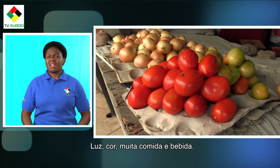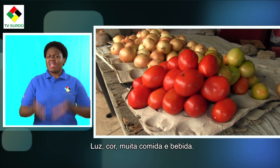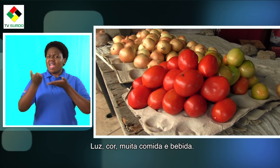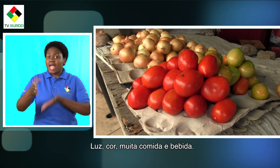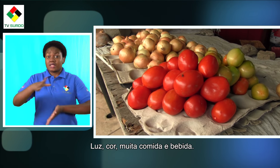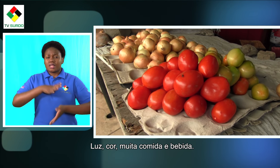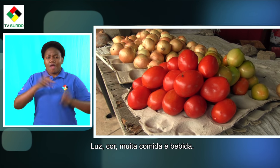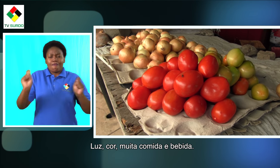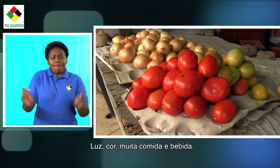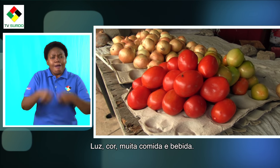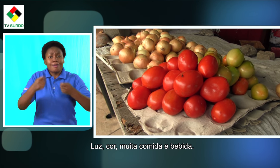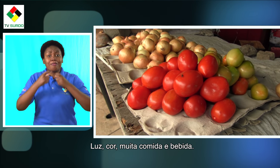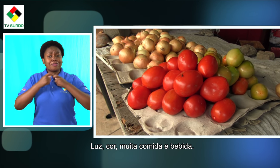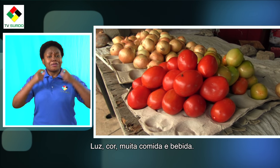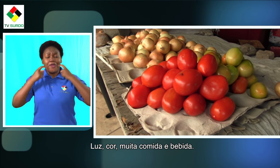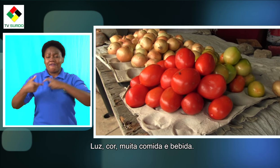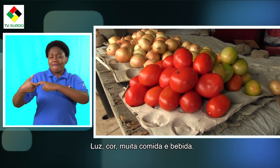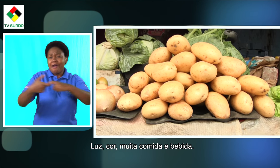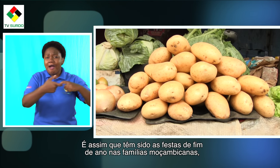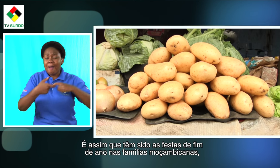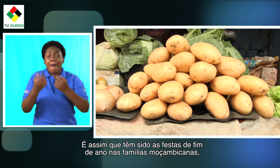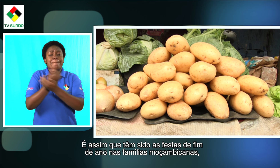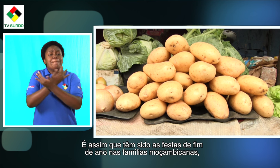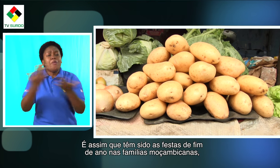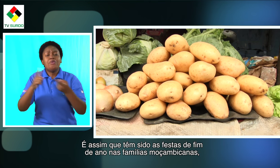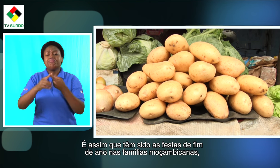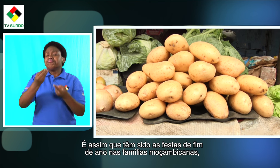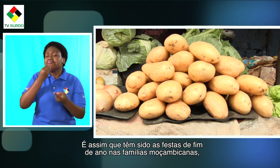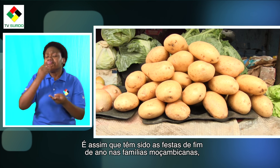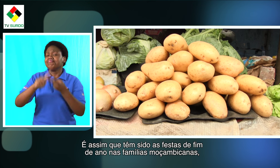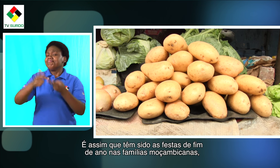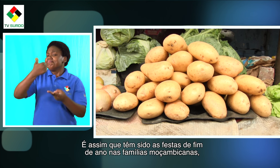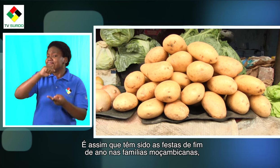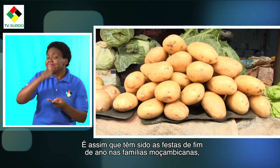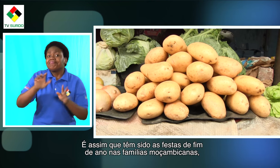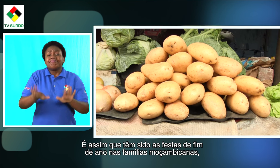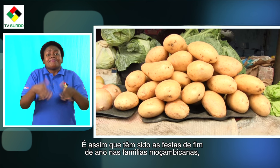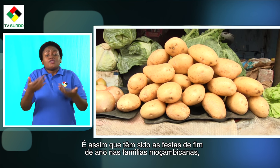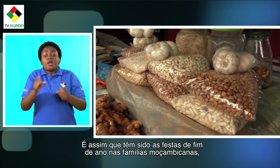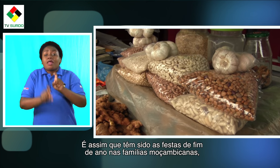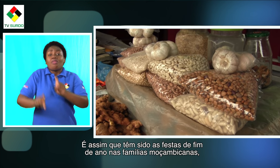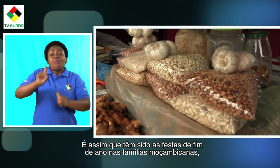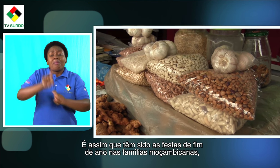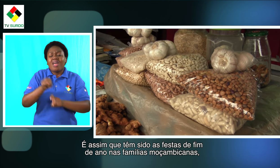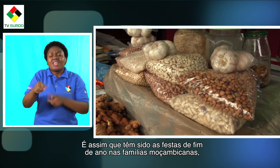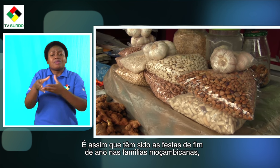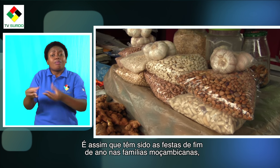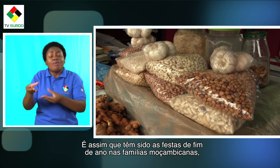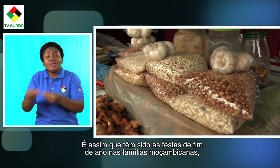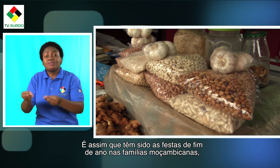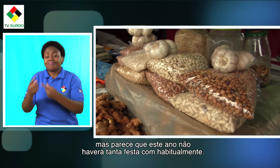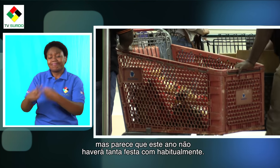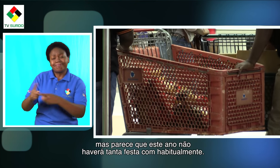Luz, cor, muita comida e bebida. É assim que têm sido as festas de fim de ano nas famílias